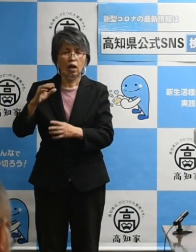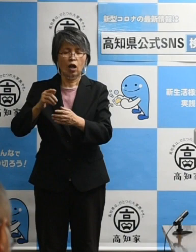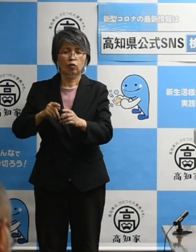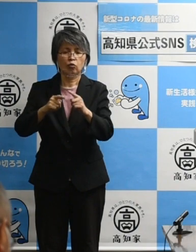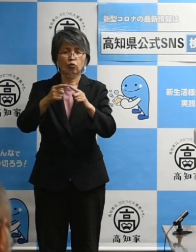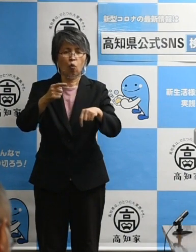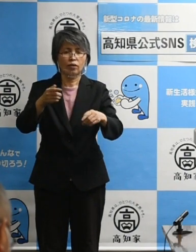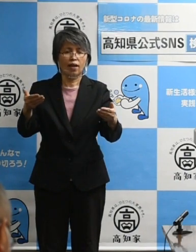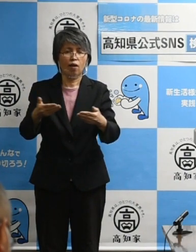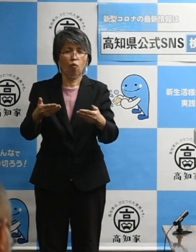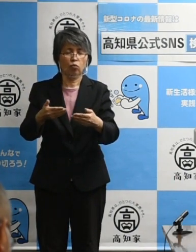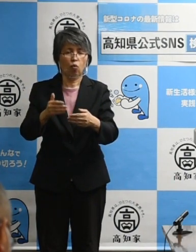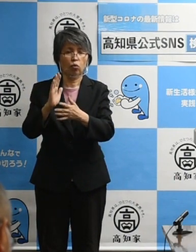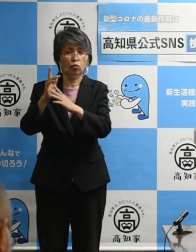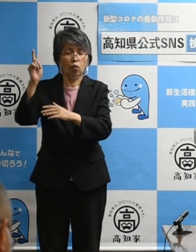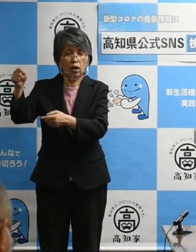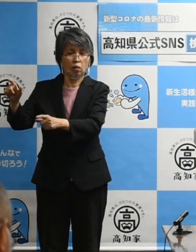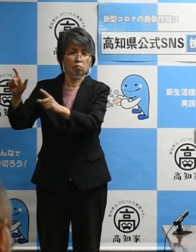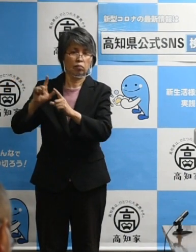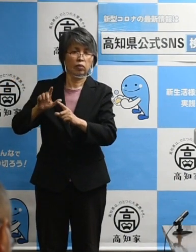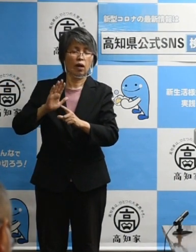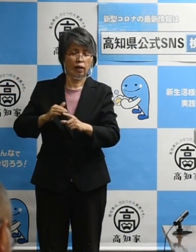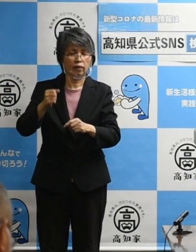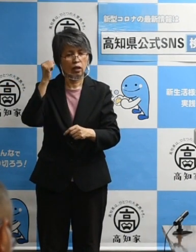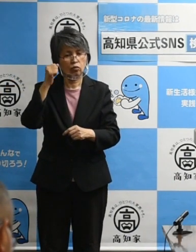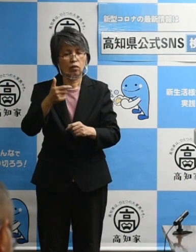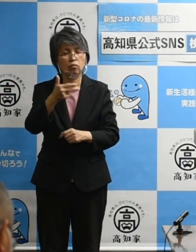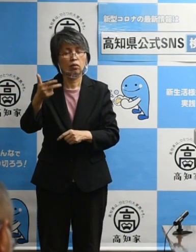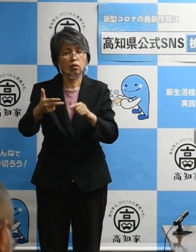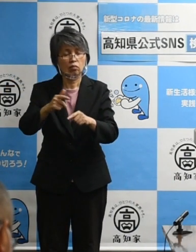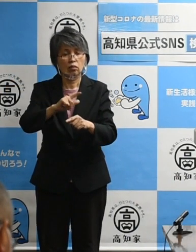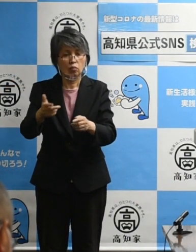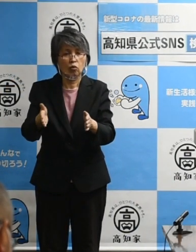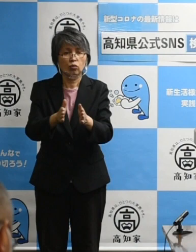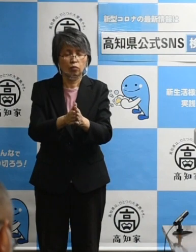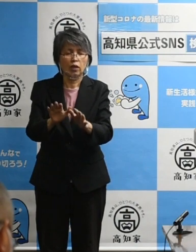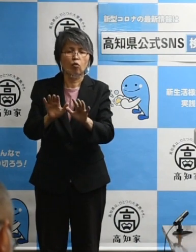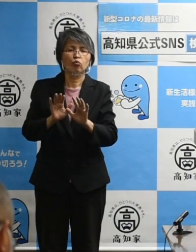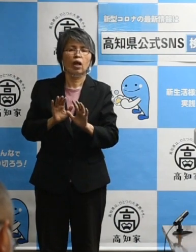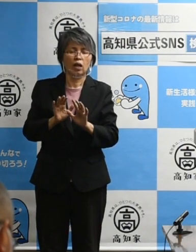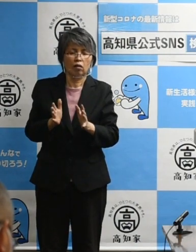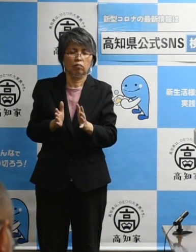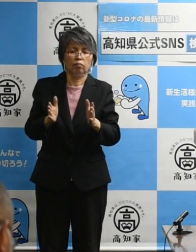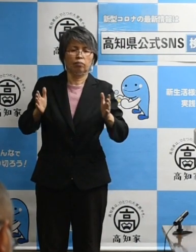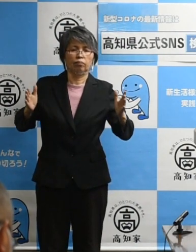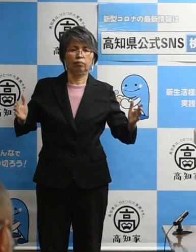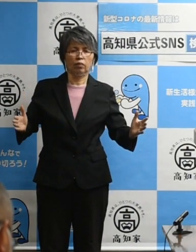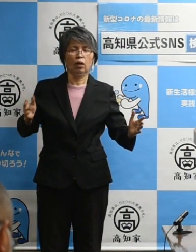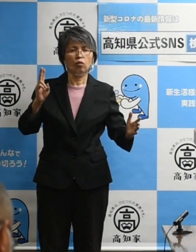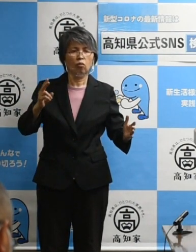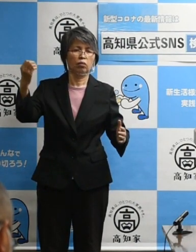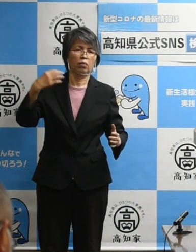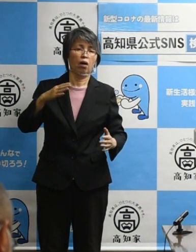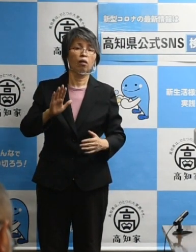の要請もありまして、宿泊療養も含めましてですね、この受け入れのキャパシティを増やしてい